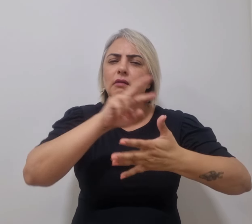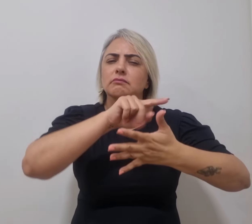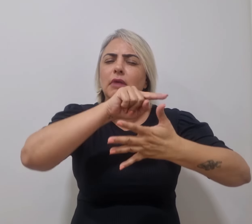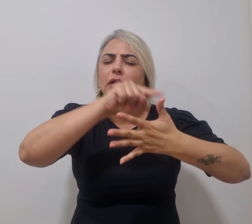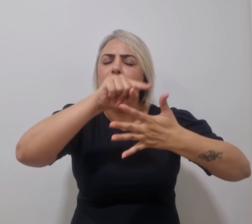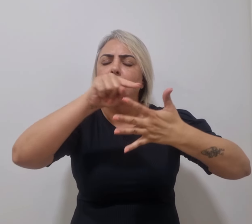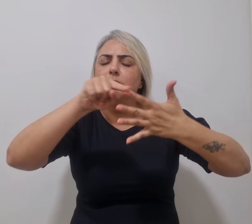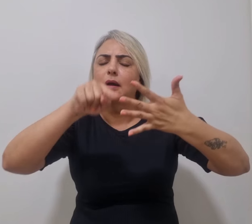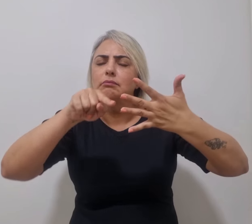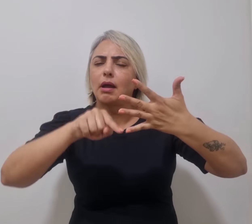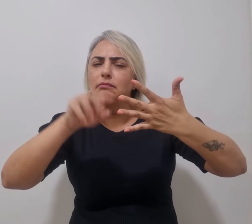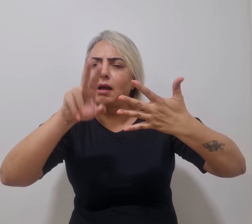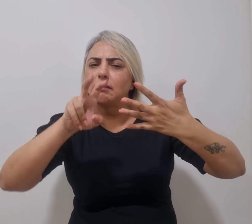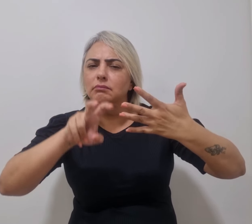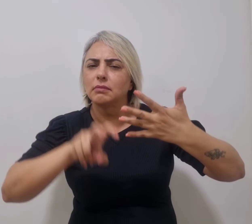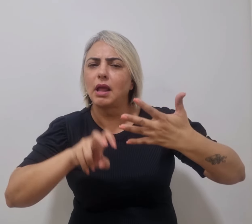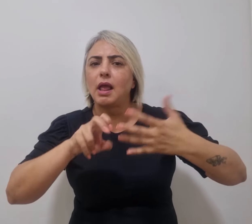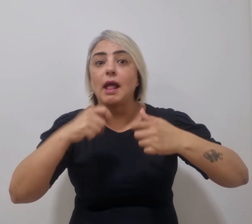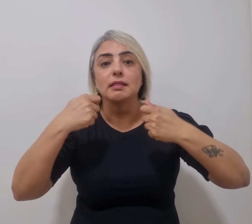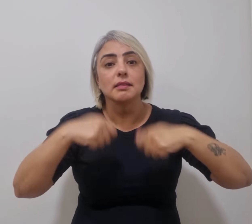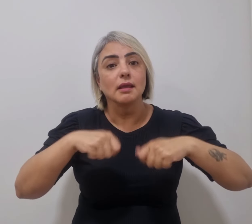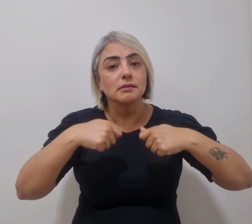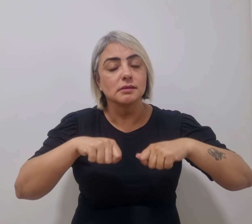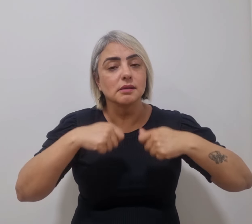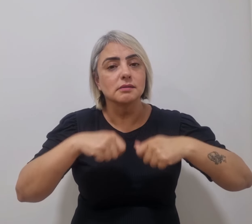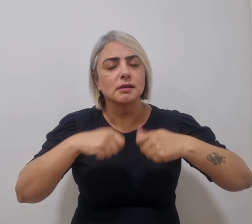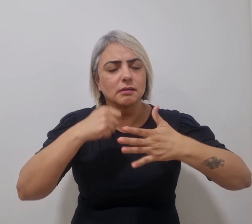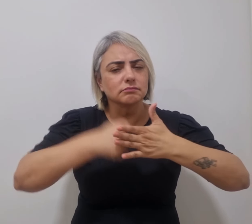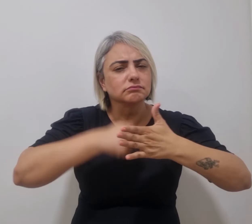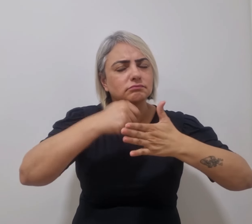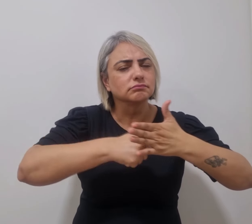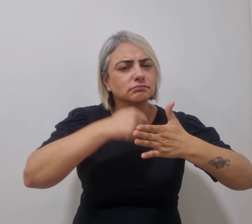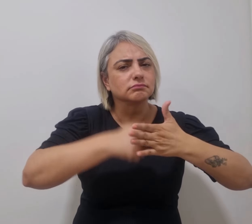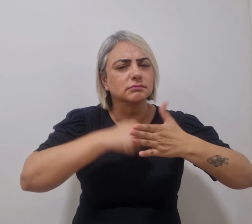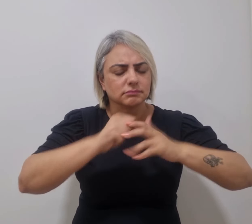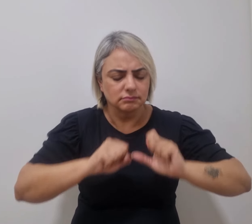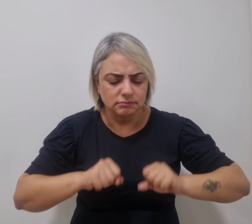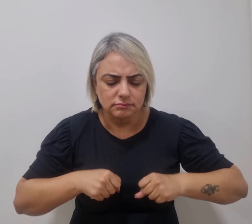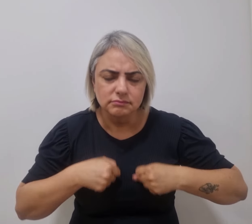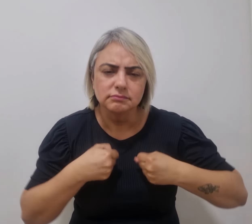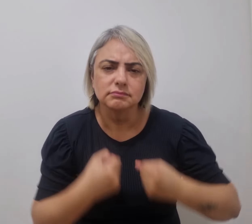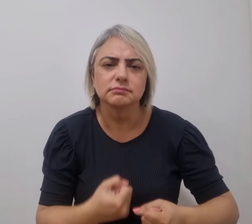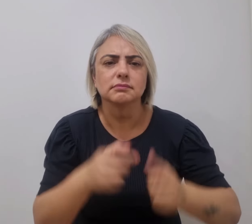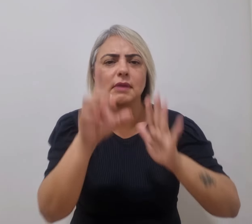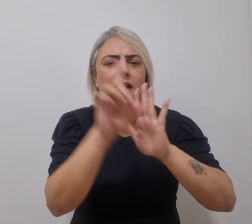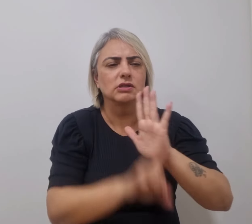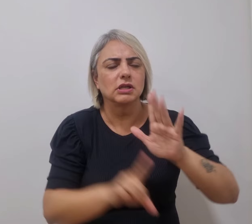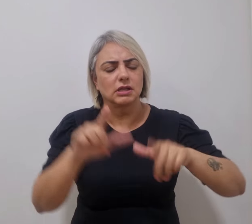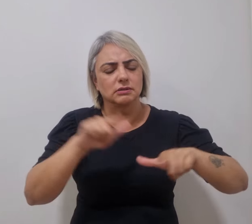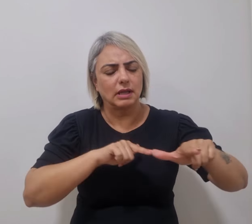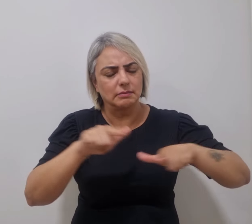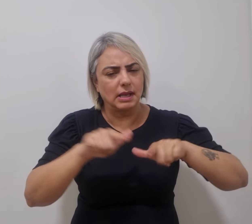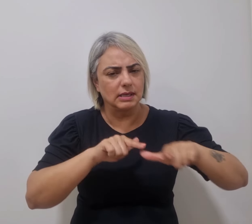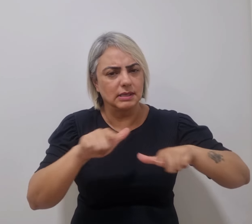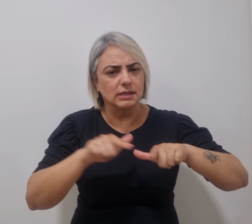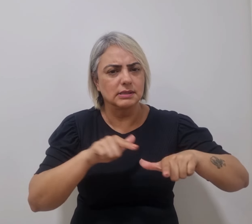abordados estão a necessidade da luta em defesa de direitos trabalhistas e de boas